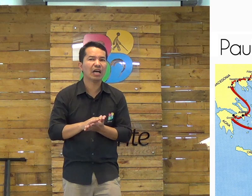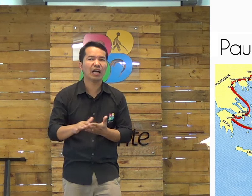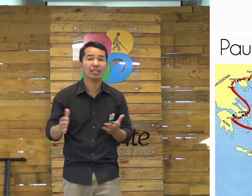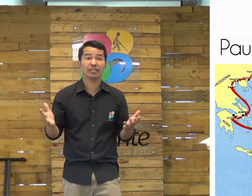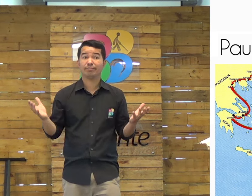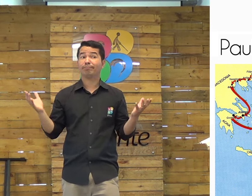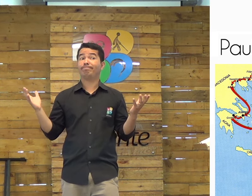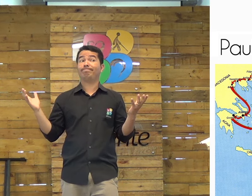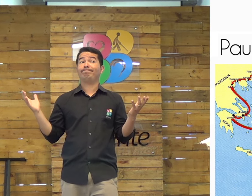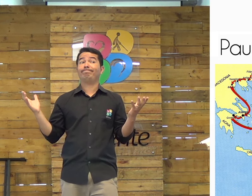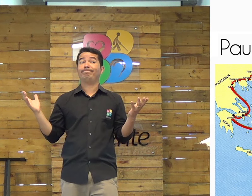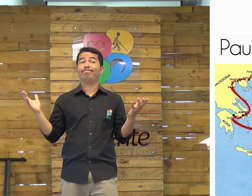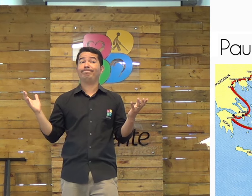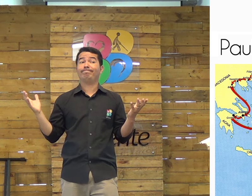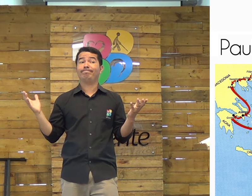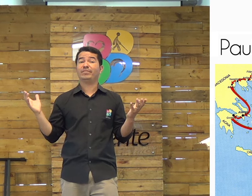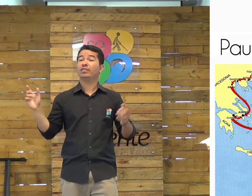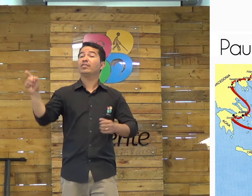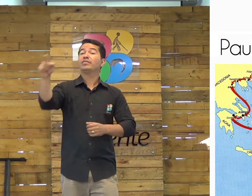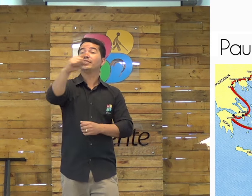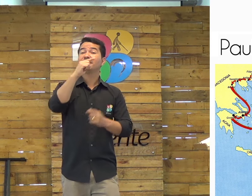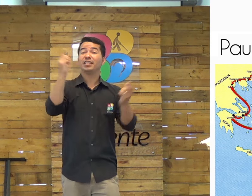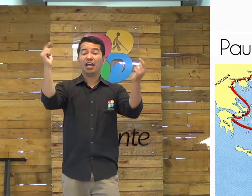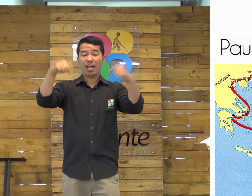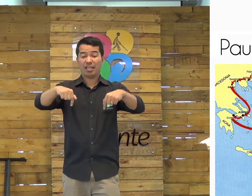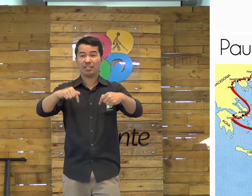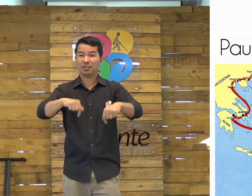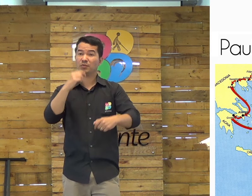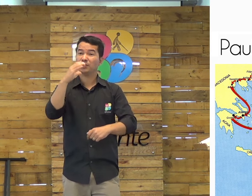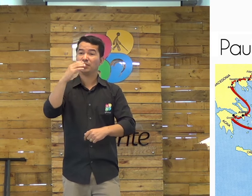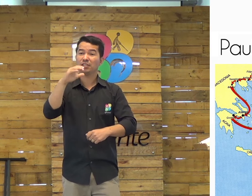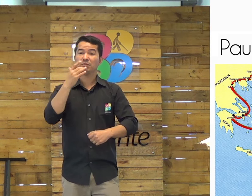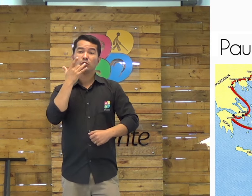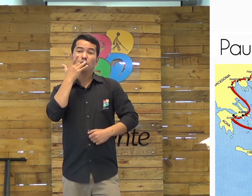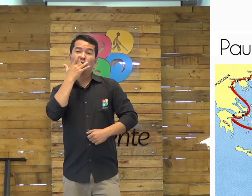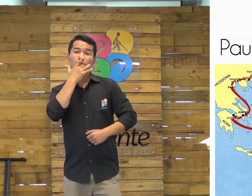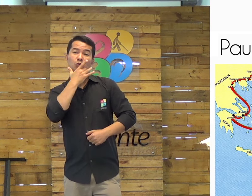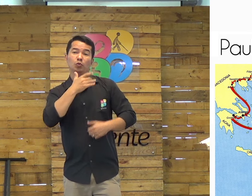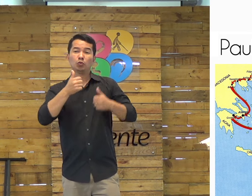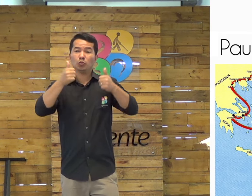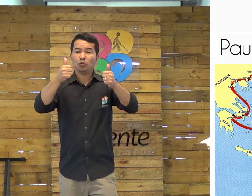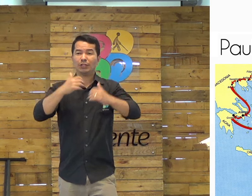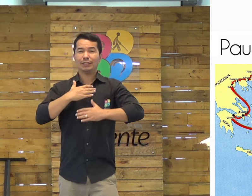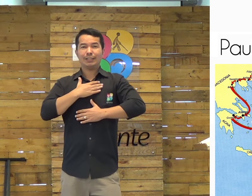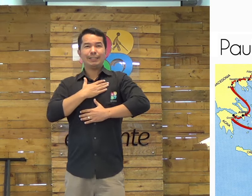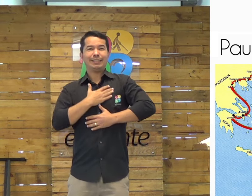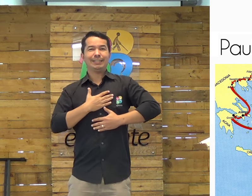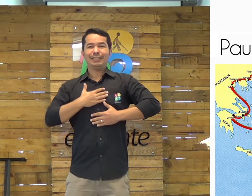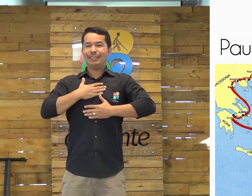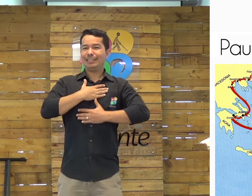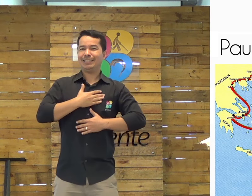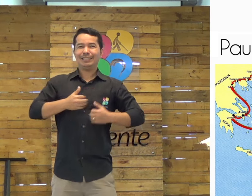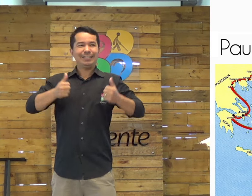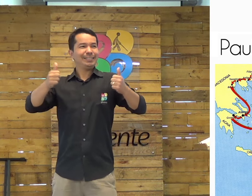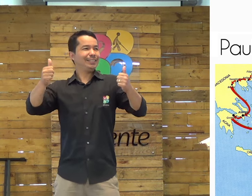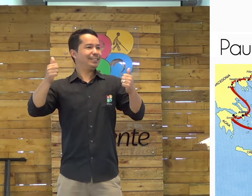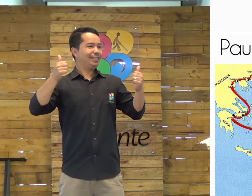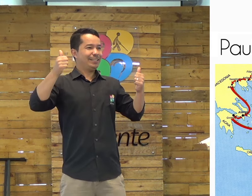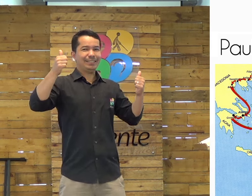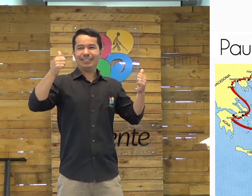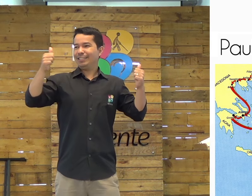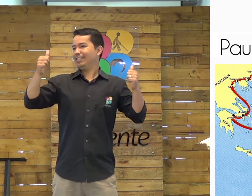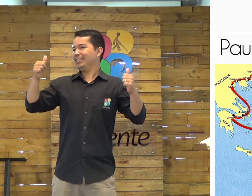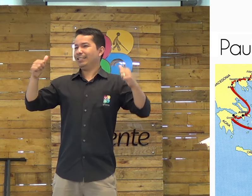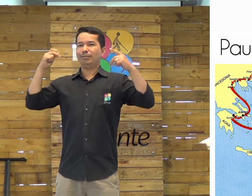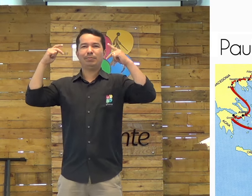conhecem Deus, não conhecem nada. E aí, como é que fica? Você que vem aqui, está aqui em Curitiba, que é um lugar bom, e tem